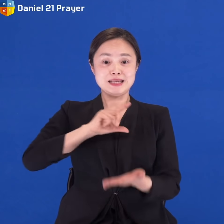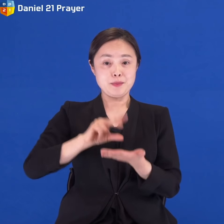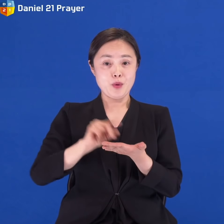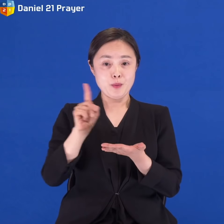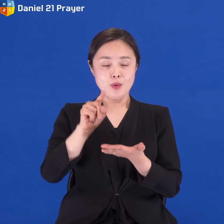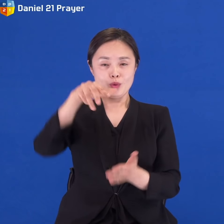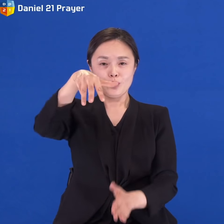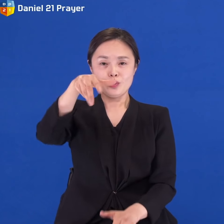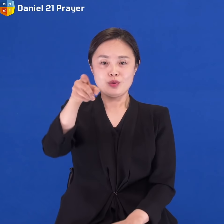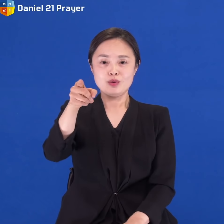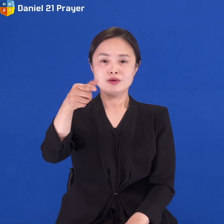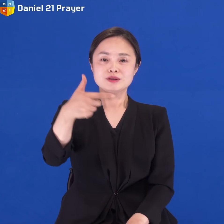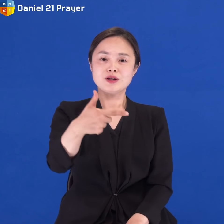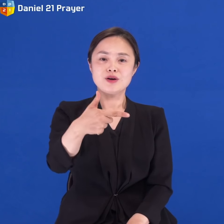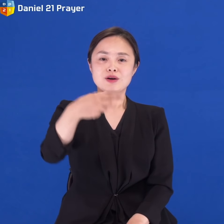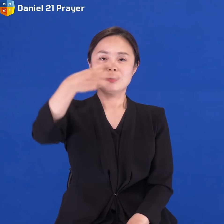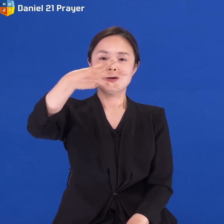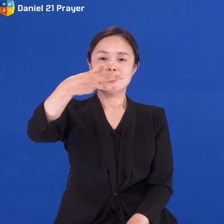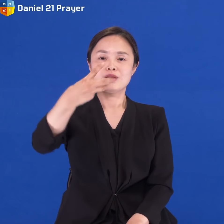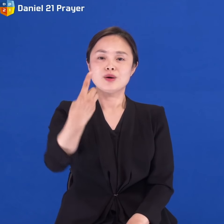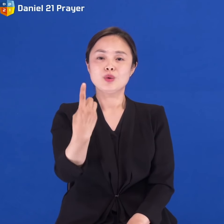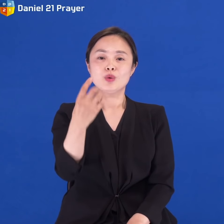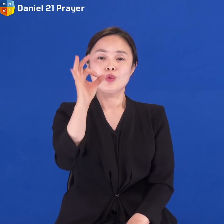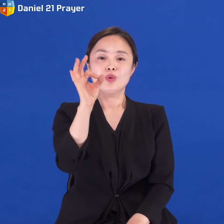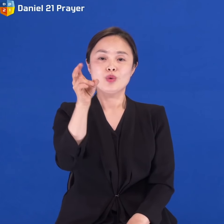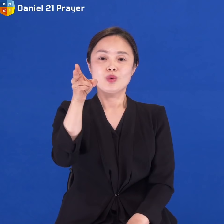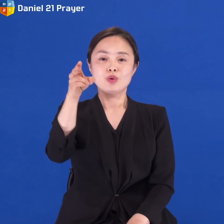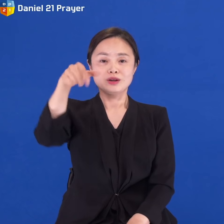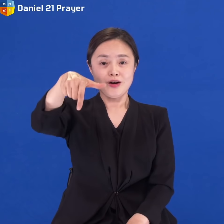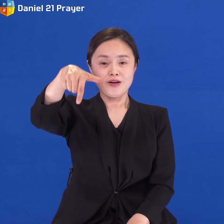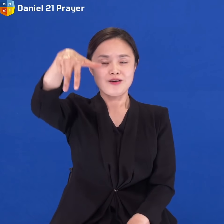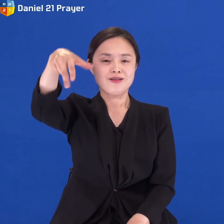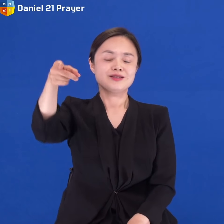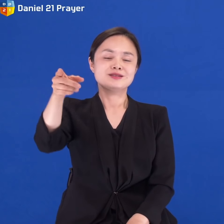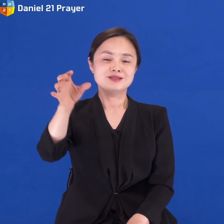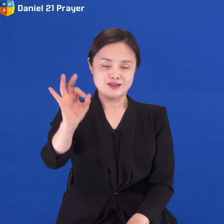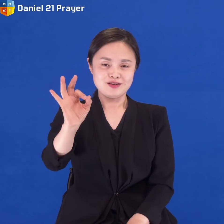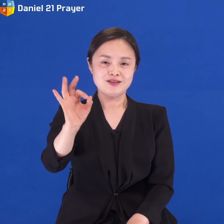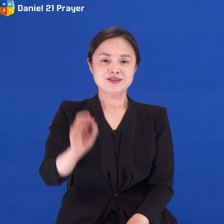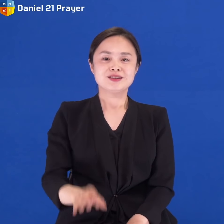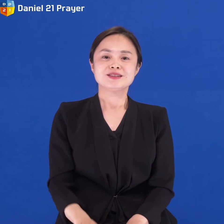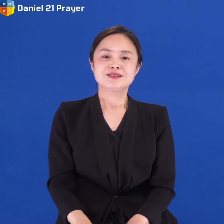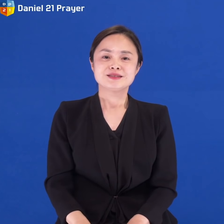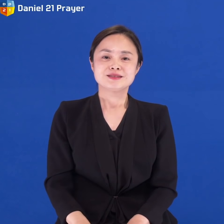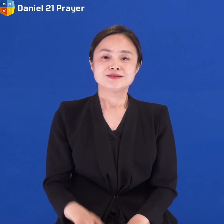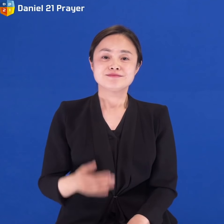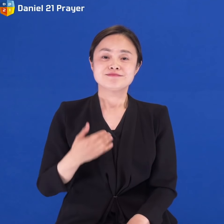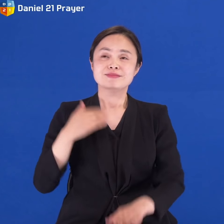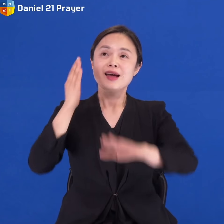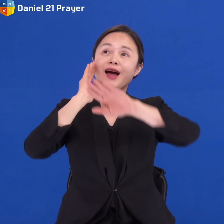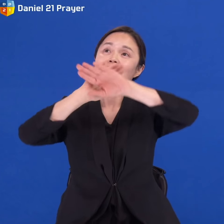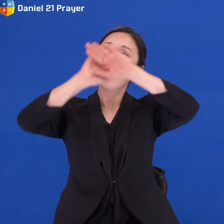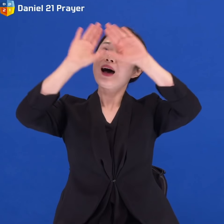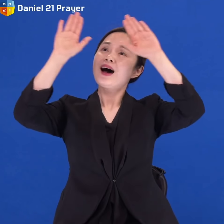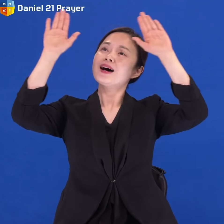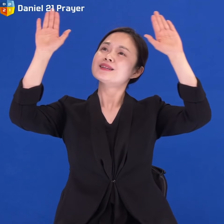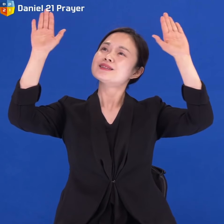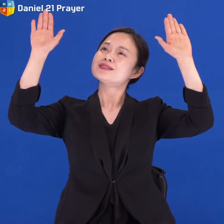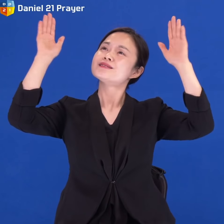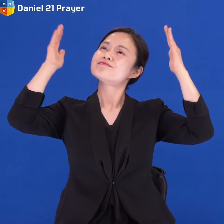그랬듯이 천성을 향해서, 하늘 천국을 향해서 가지만 밑에 하얀 길은